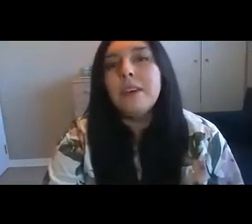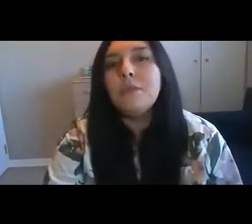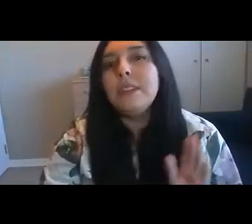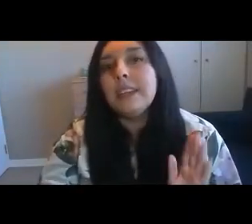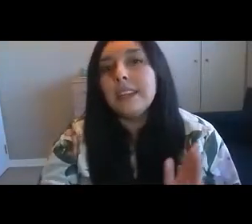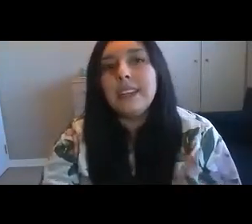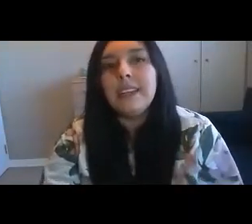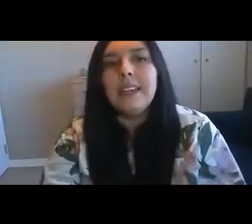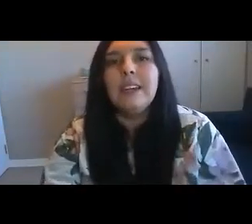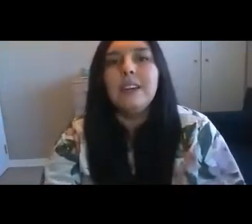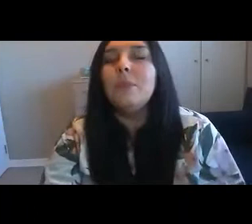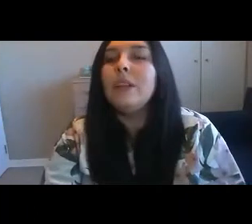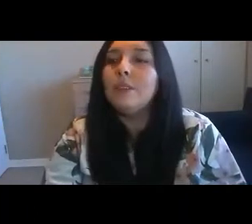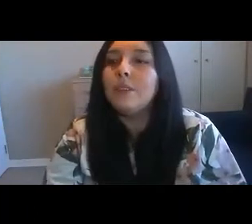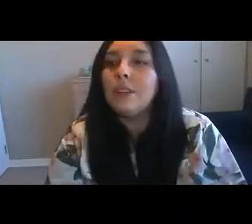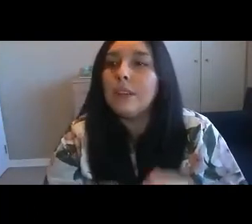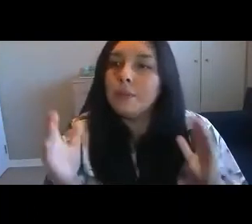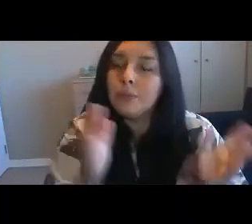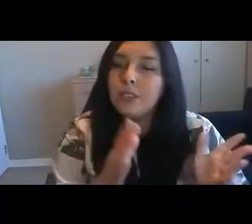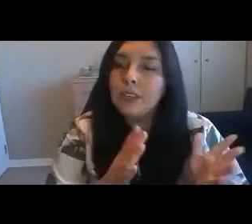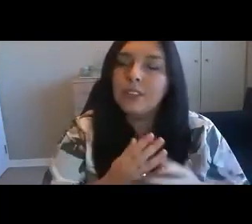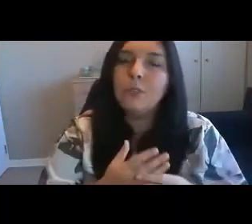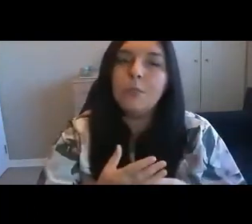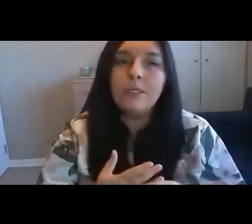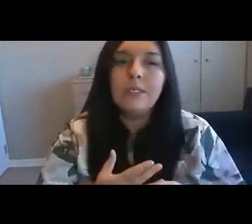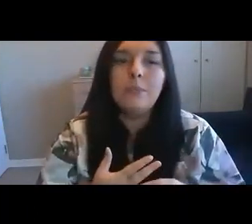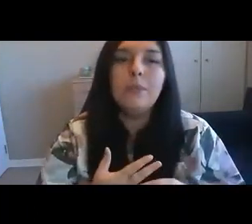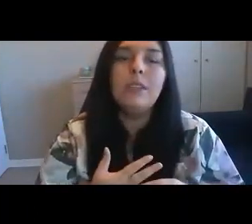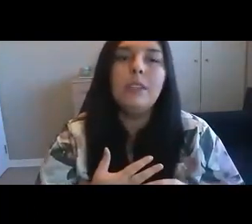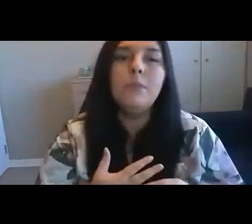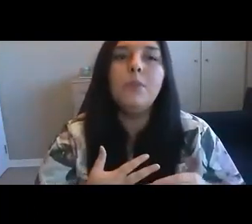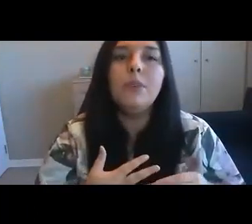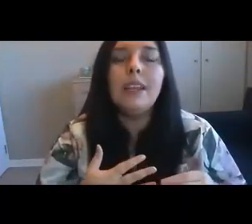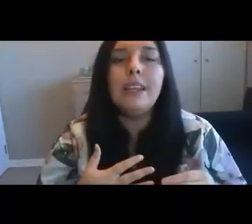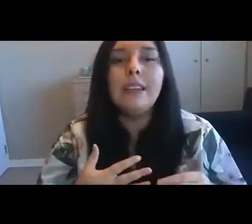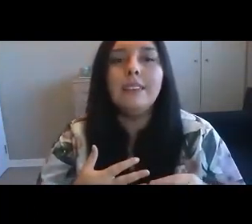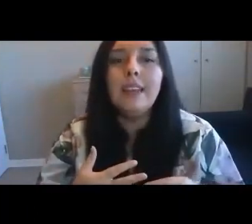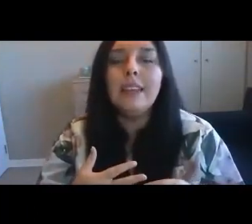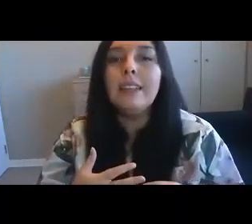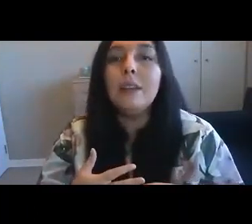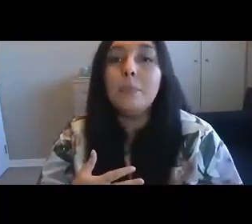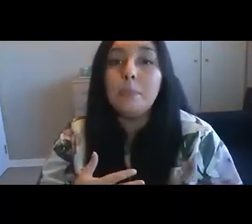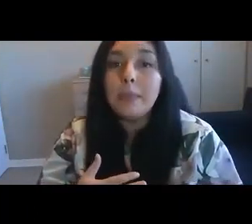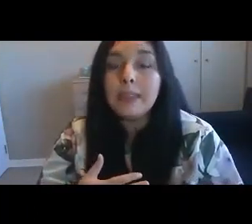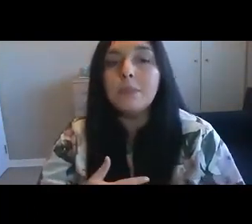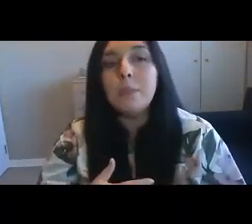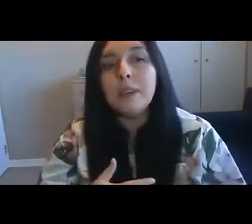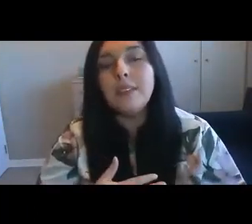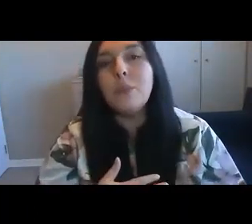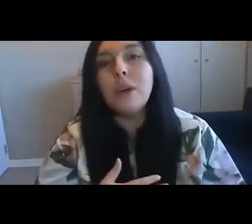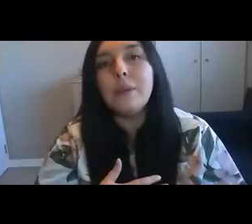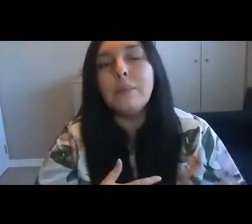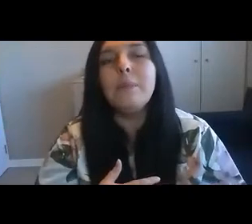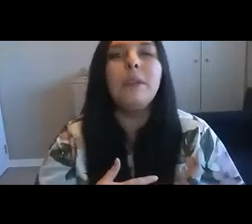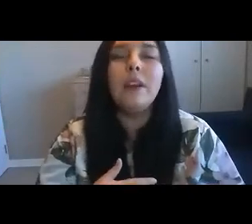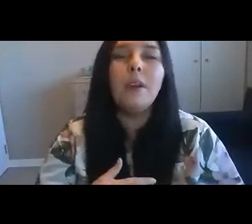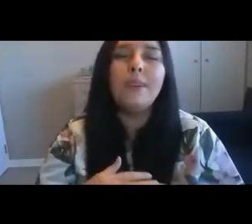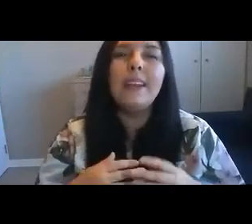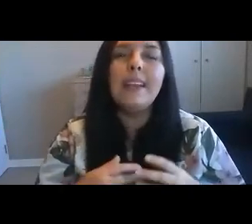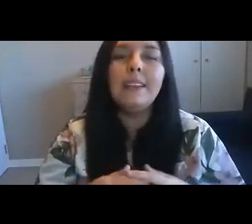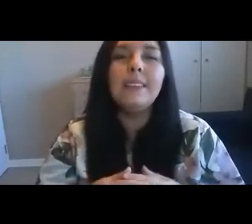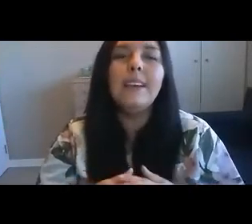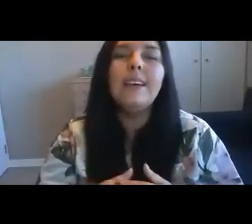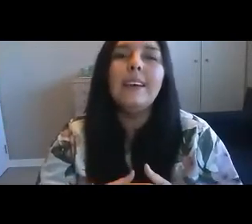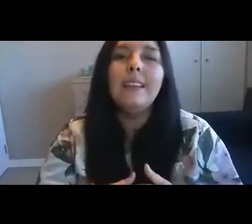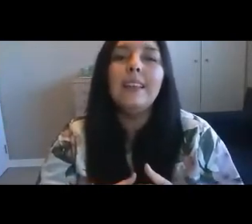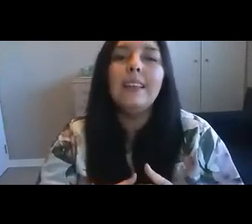También comentarles que, como les mostraba en un principio, tenemos una alianza entre el PIE, SPACE o AEP, pero esto es como